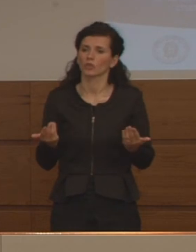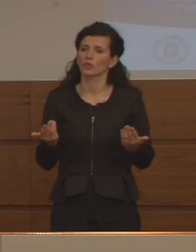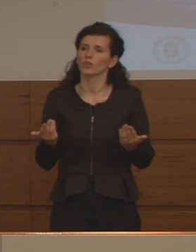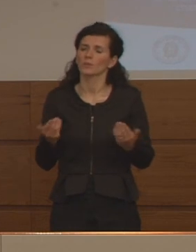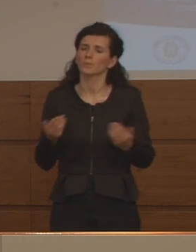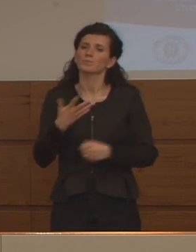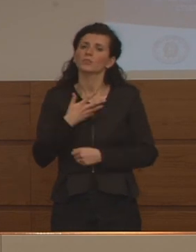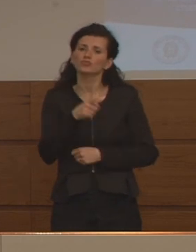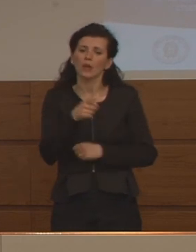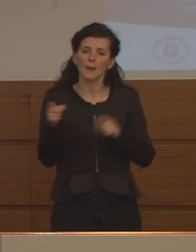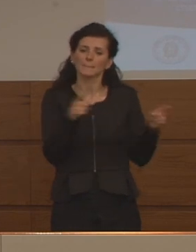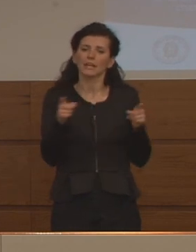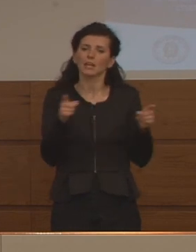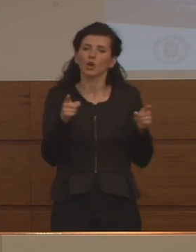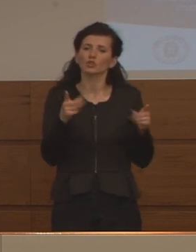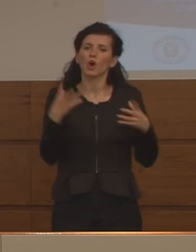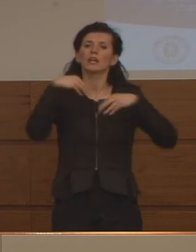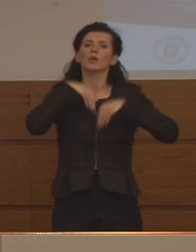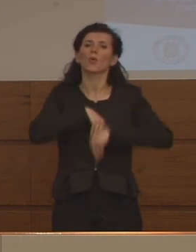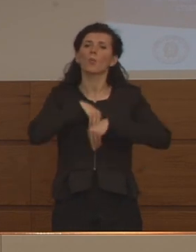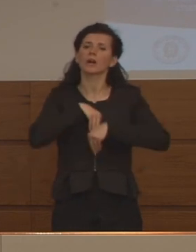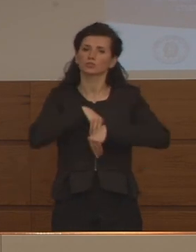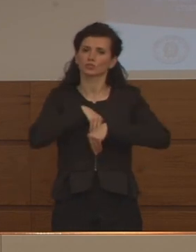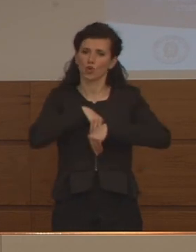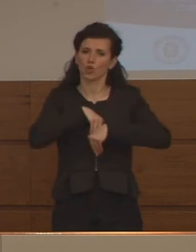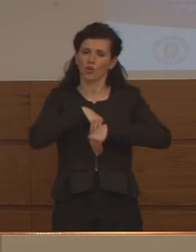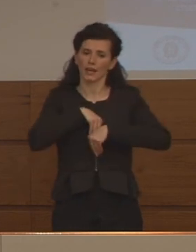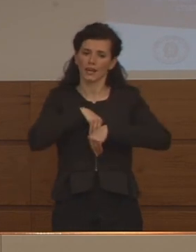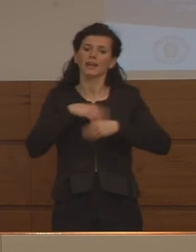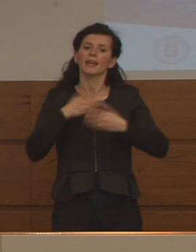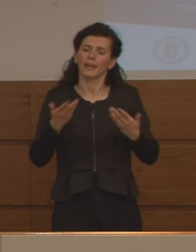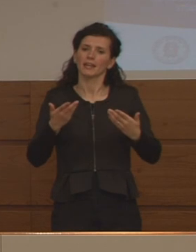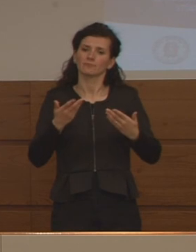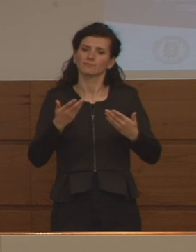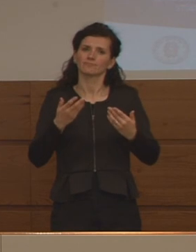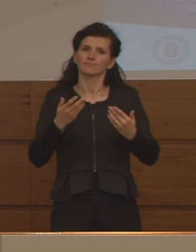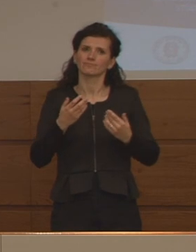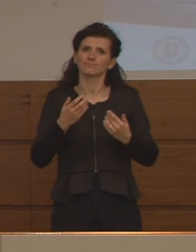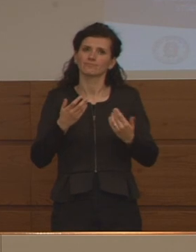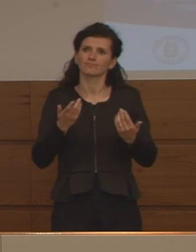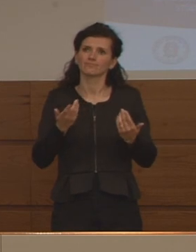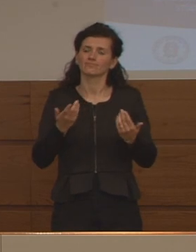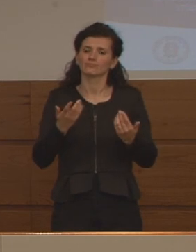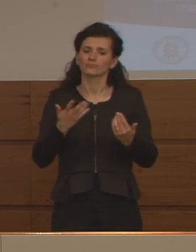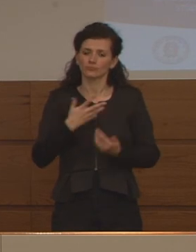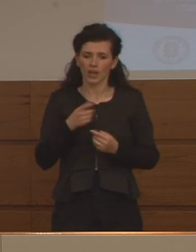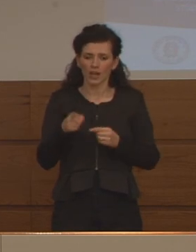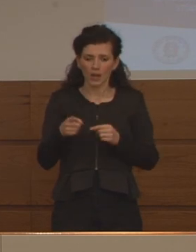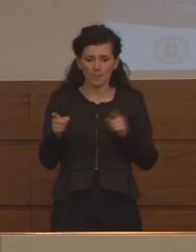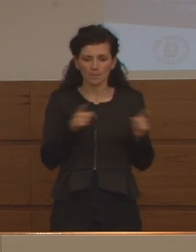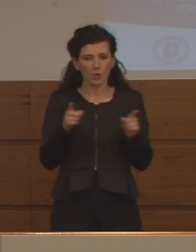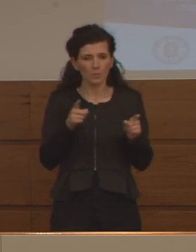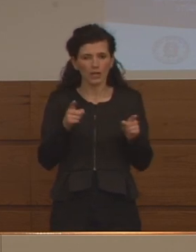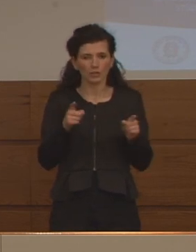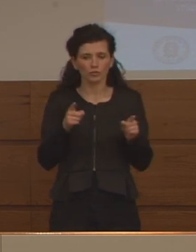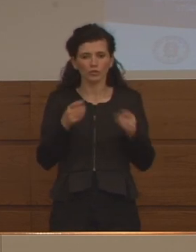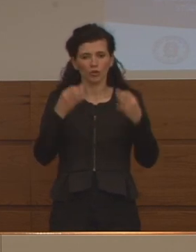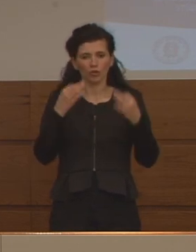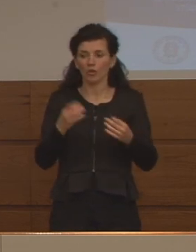periodo di incubazione cio avviene tra quando uno viene a essere esposto a